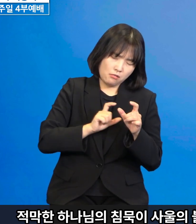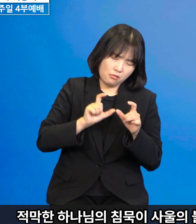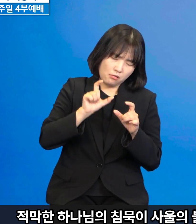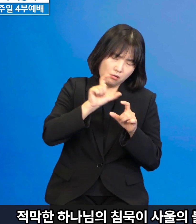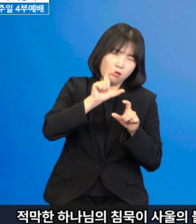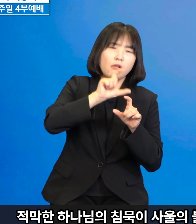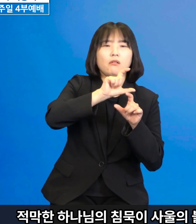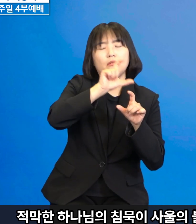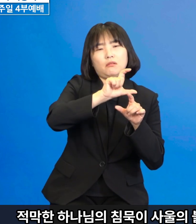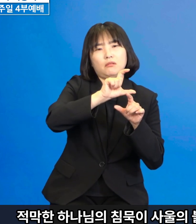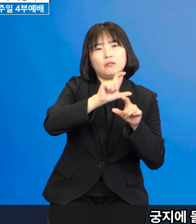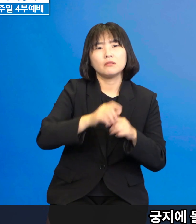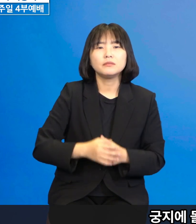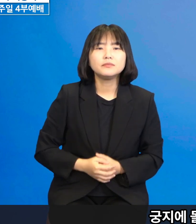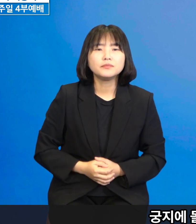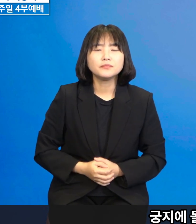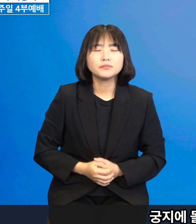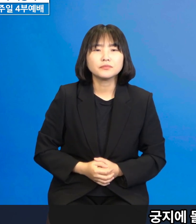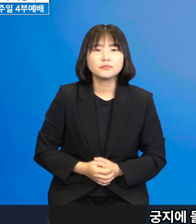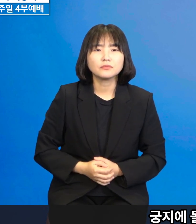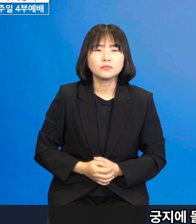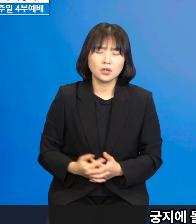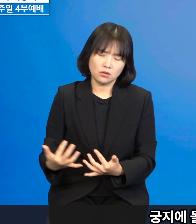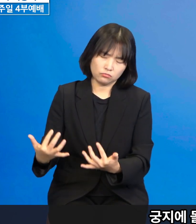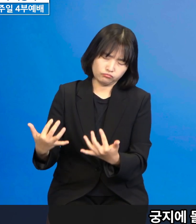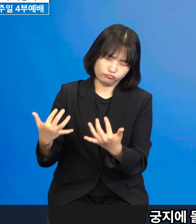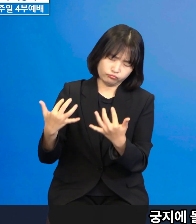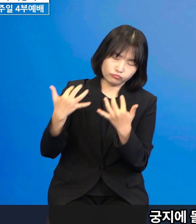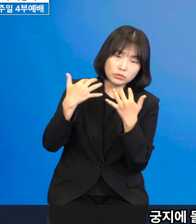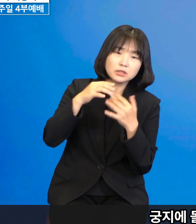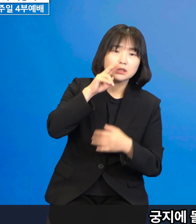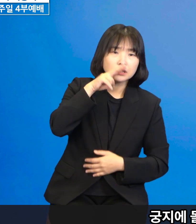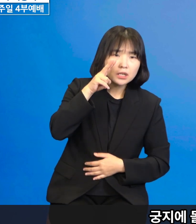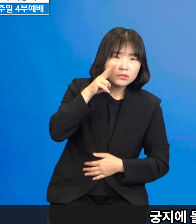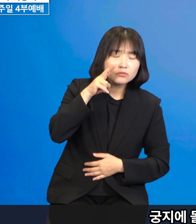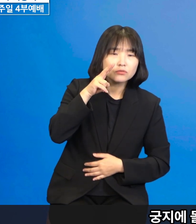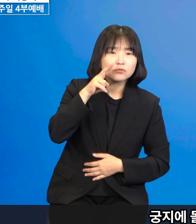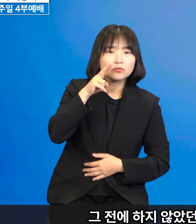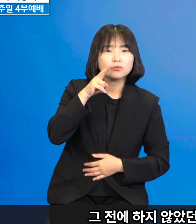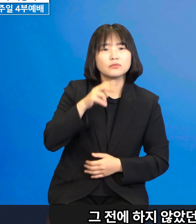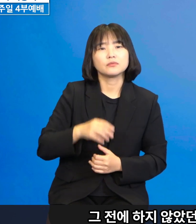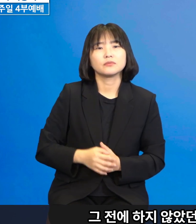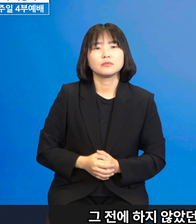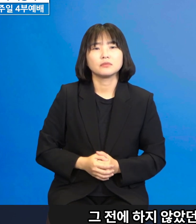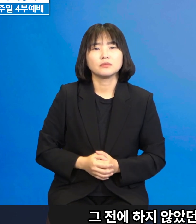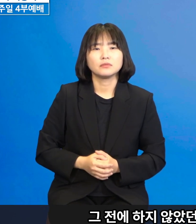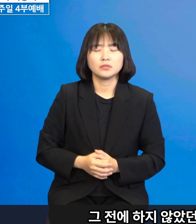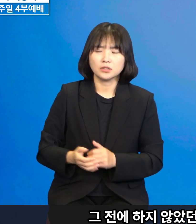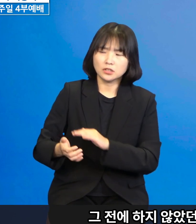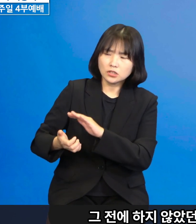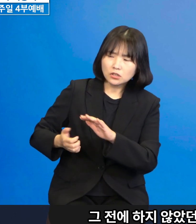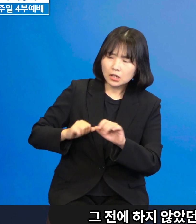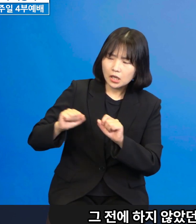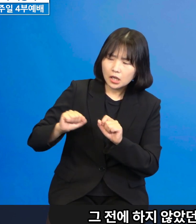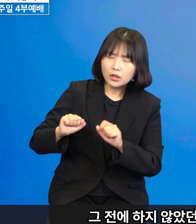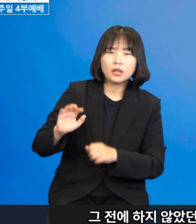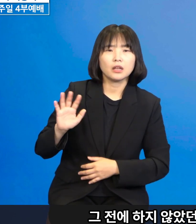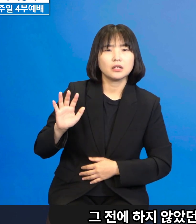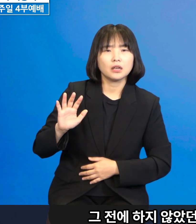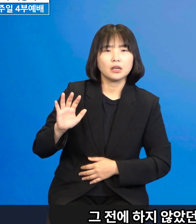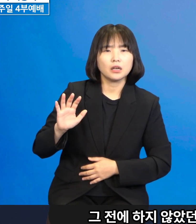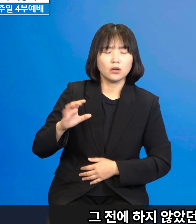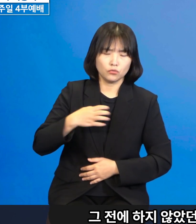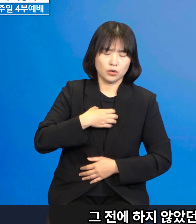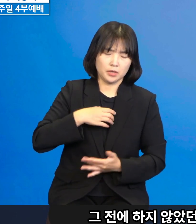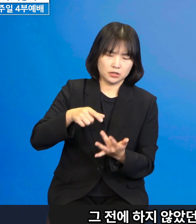숨통을 조여옵니다. 궁지에 몰린 사울 역시 그 전에 하지 않았던